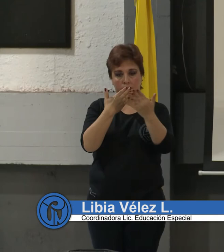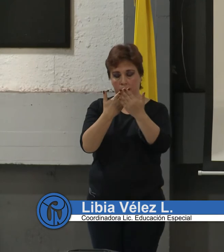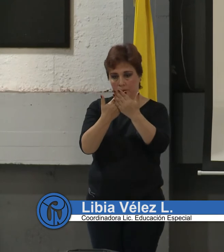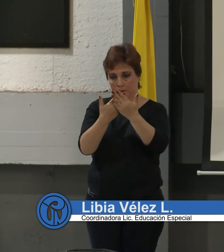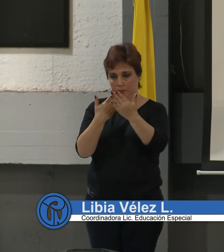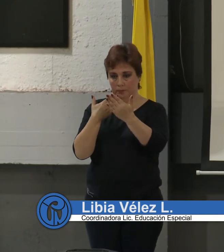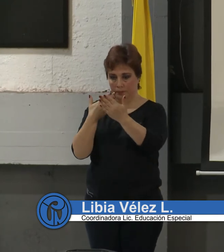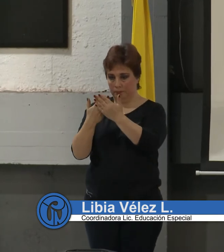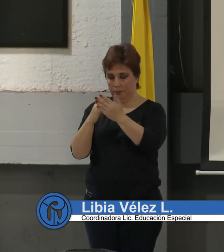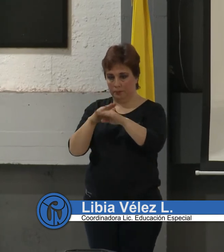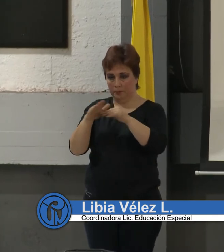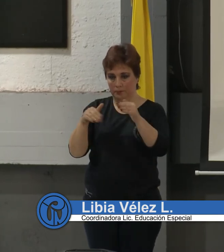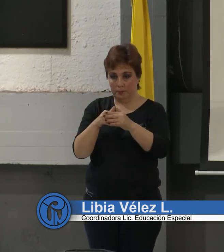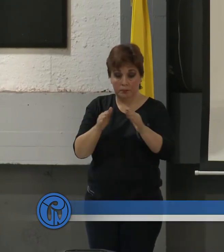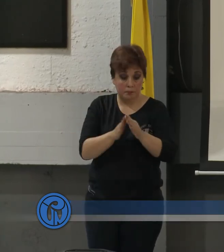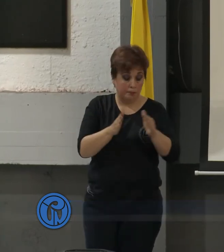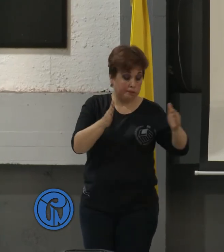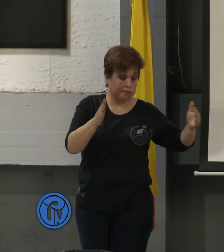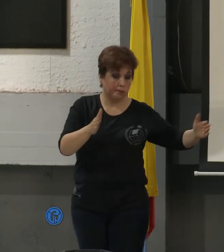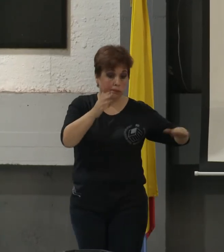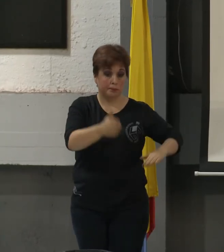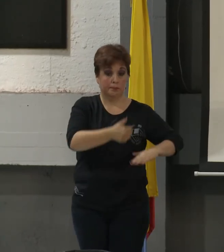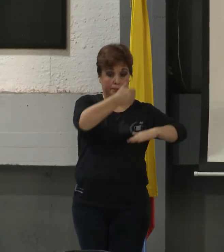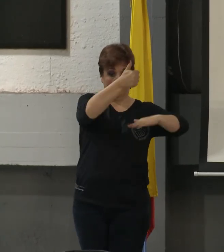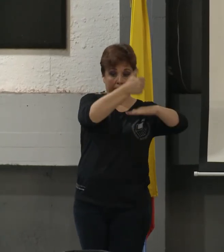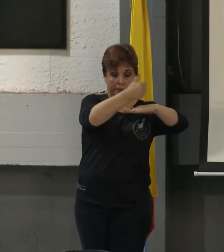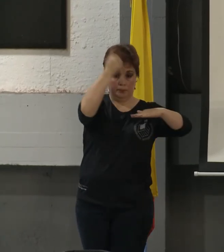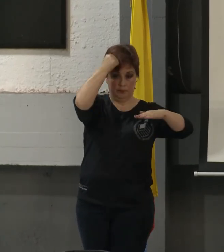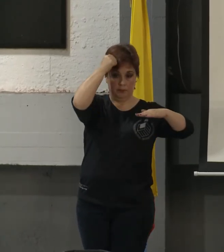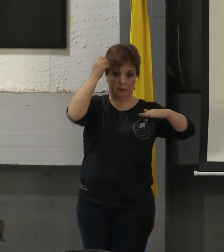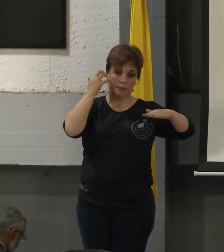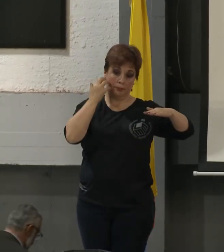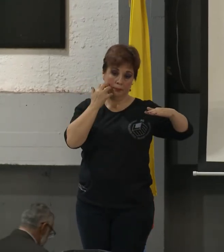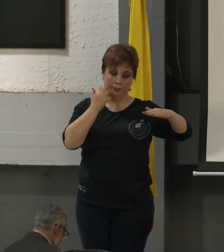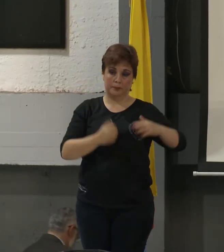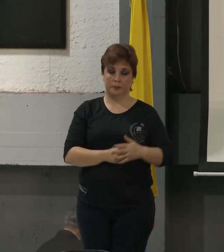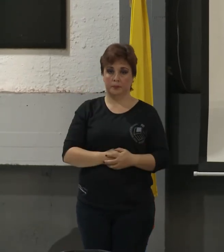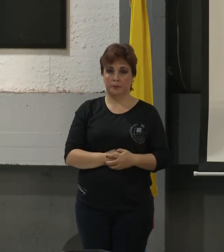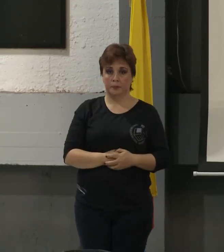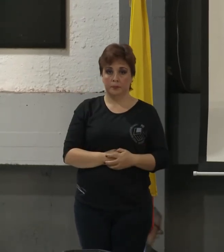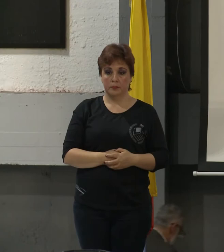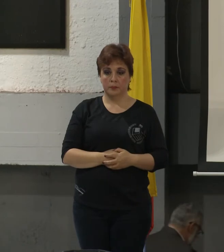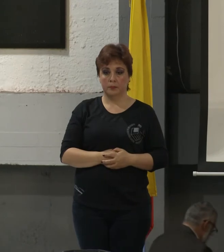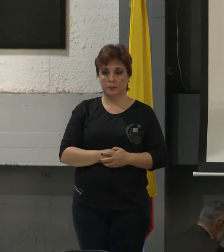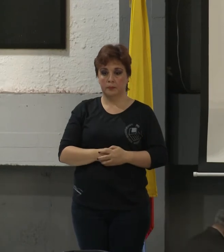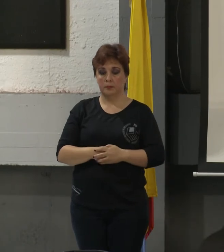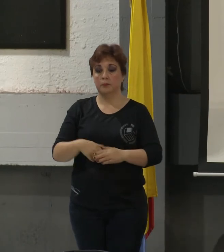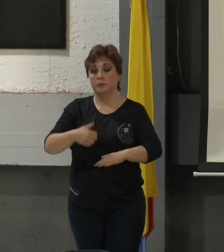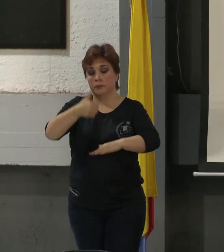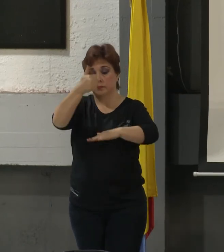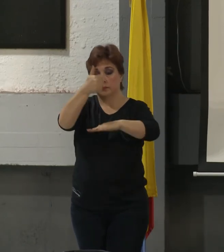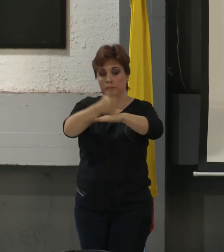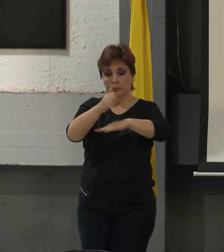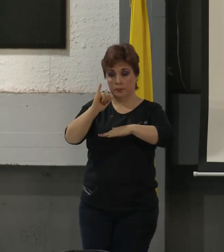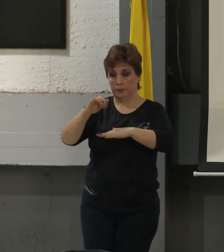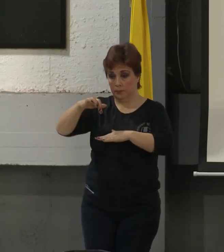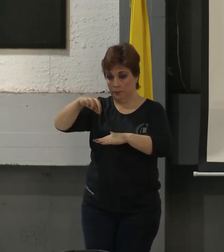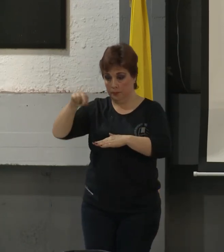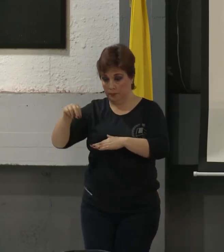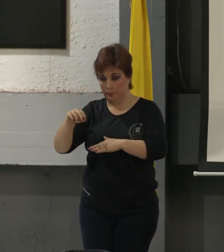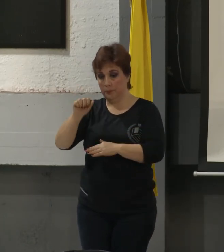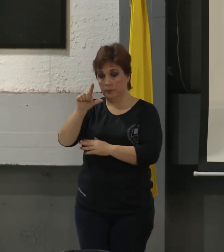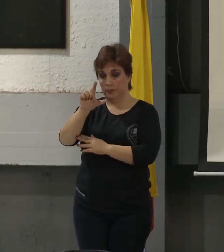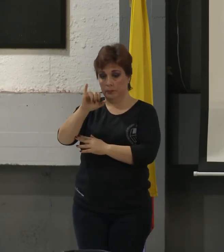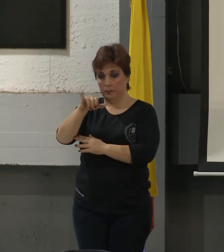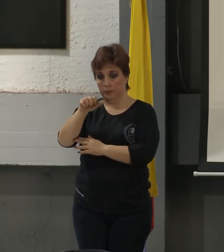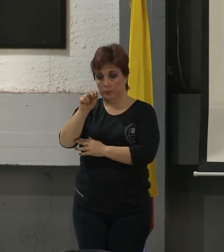principal del rector de la universidad pedagógica nacional profesor adolfo león atehortúa el director del instituto pedagógico nacional profesora